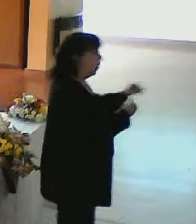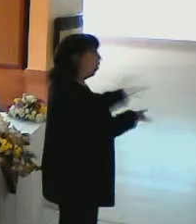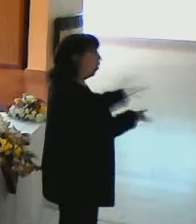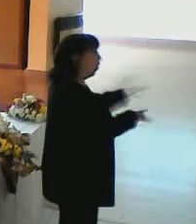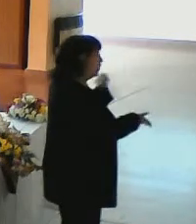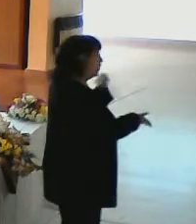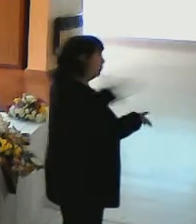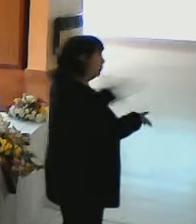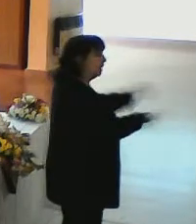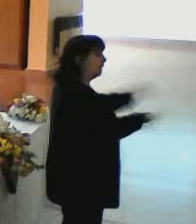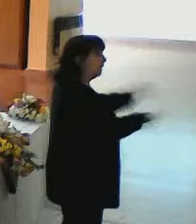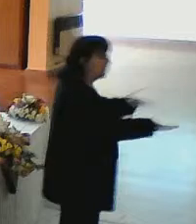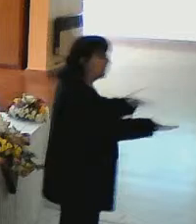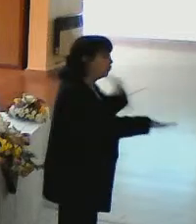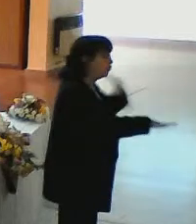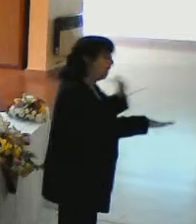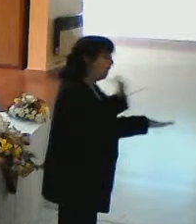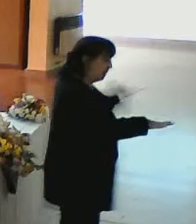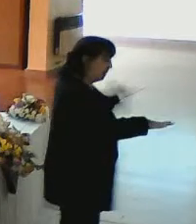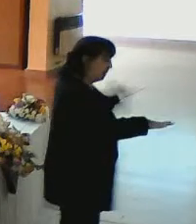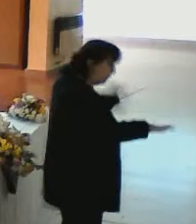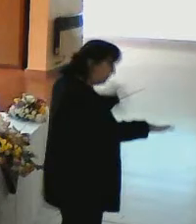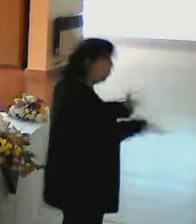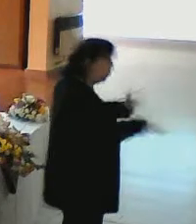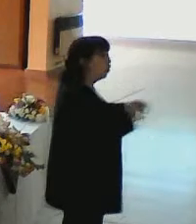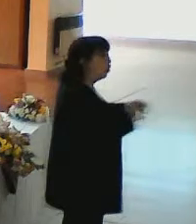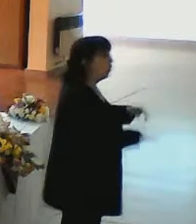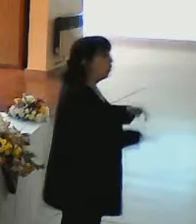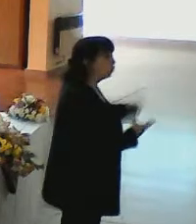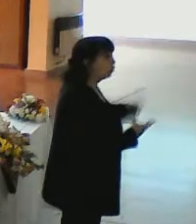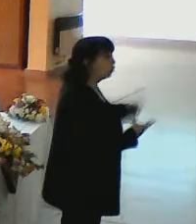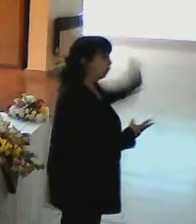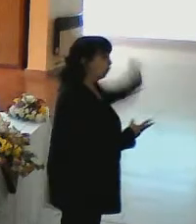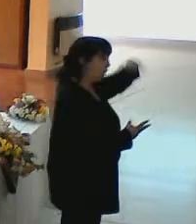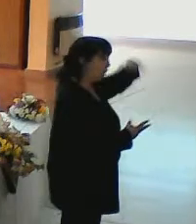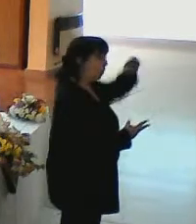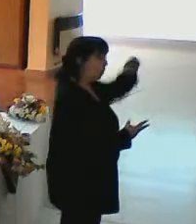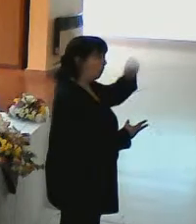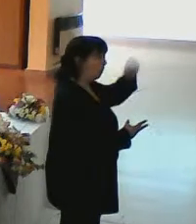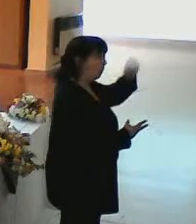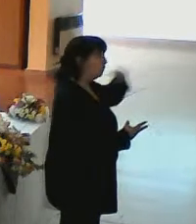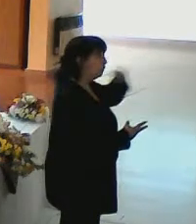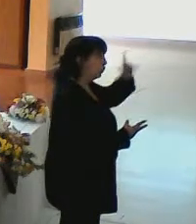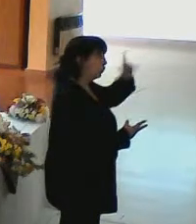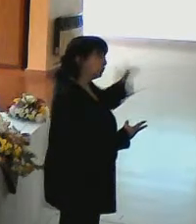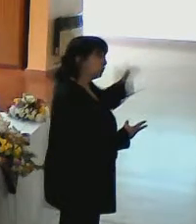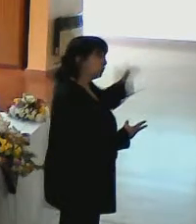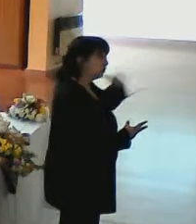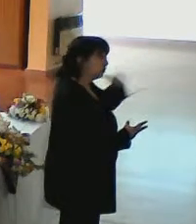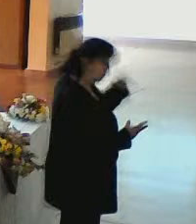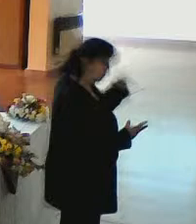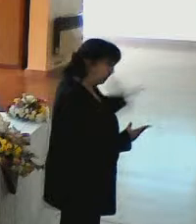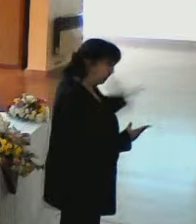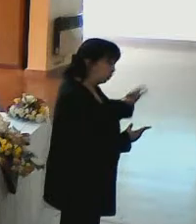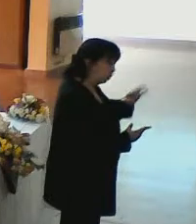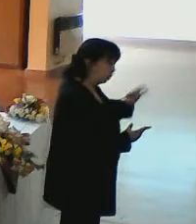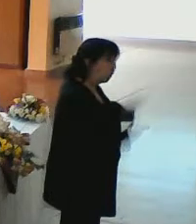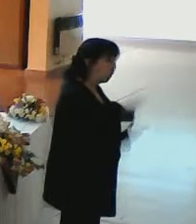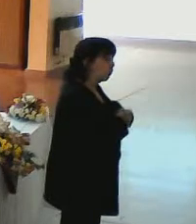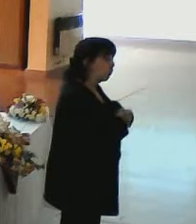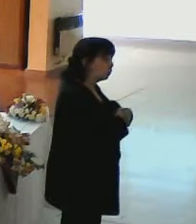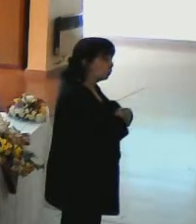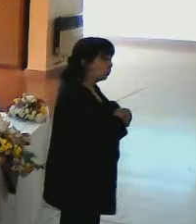convulsiones o si existe algún signo neurológico que nosotros podamos constatar durante el examen físico.